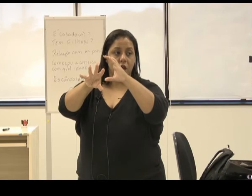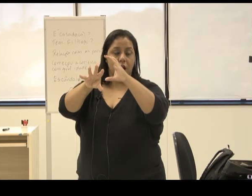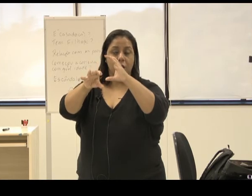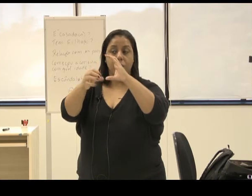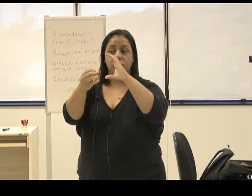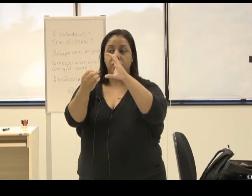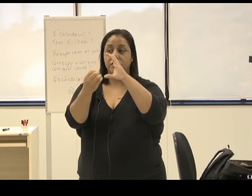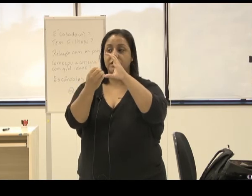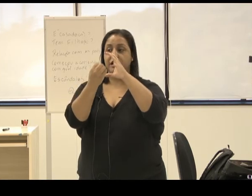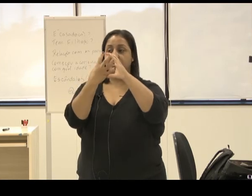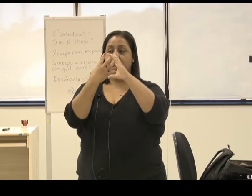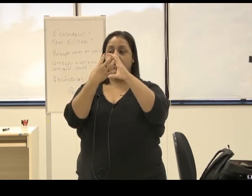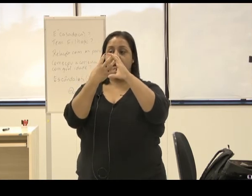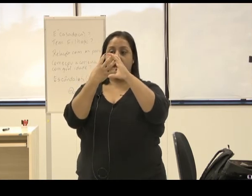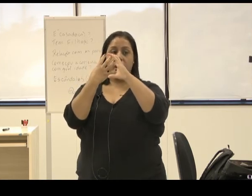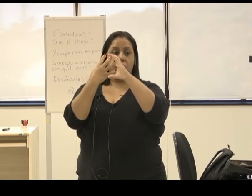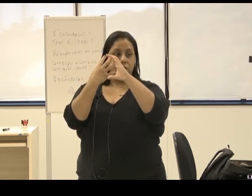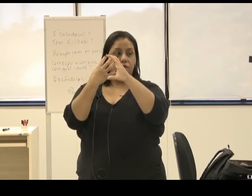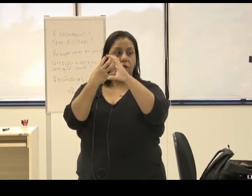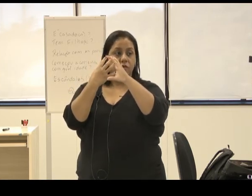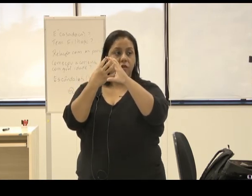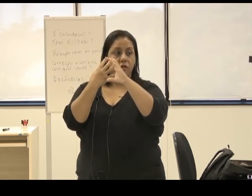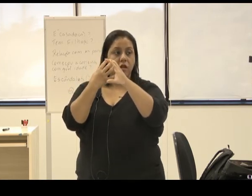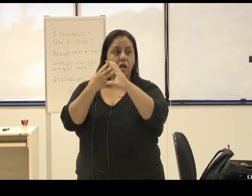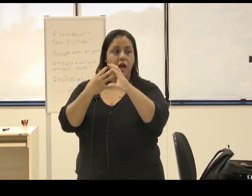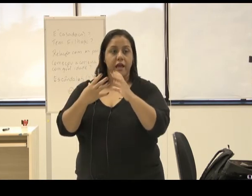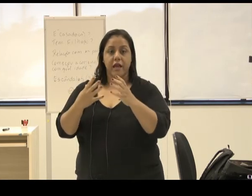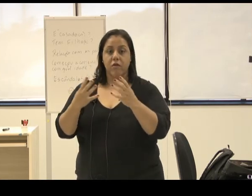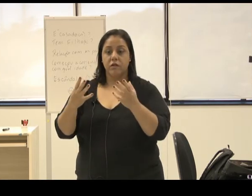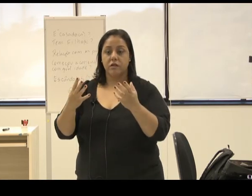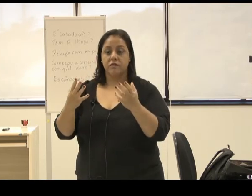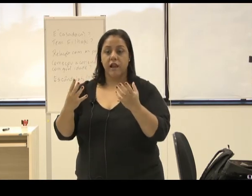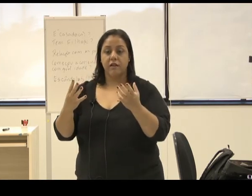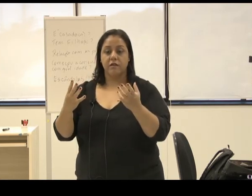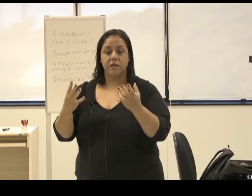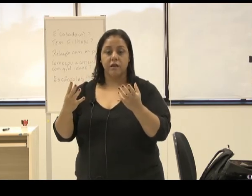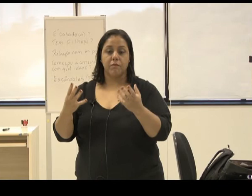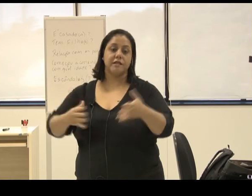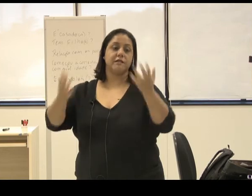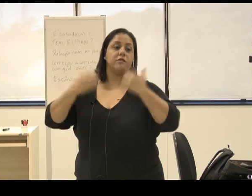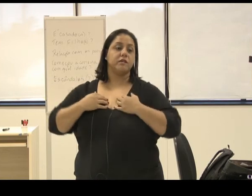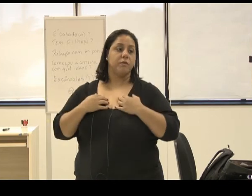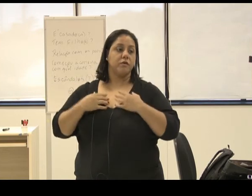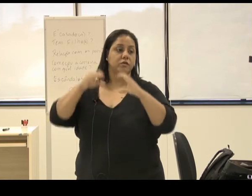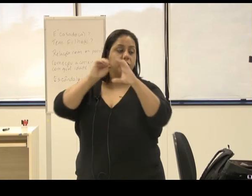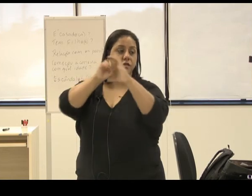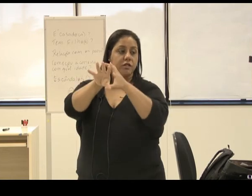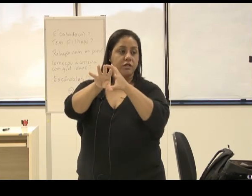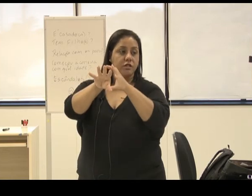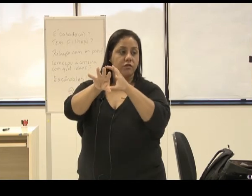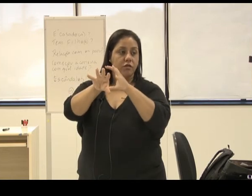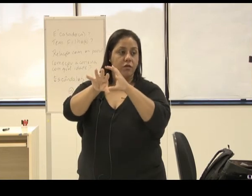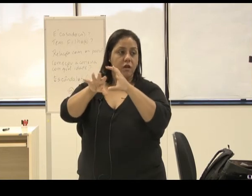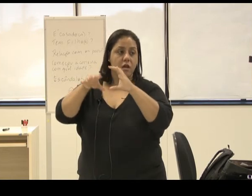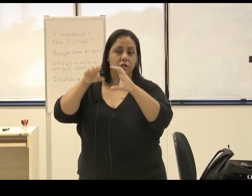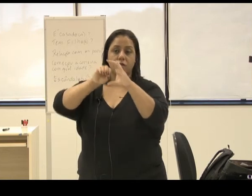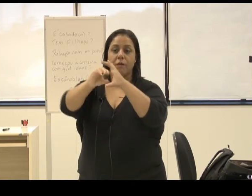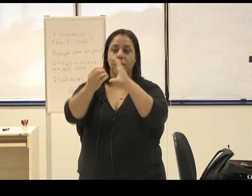Aí eu perguntei, vocês recebem eles de volta? Aí é quando eles falaram assim, mas essas são respostas de coisas que a gente enviou. Então não dá para